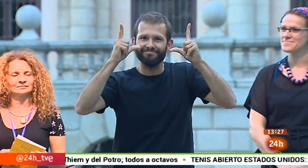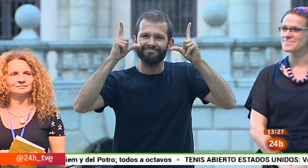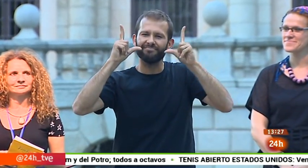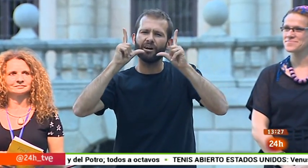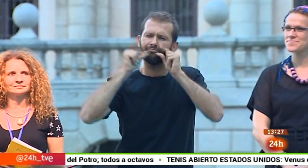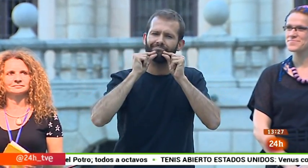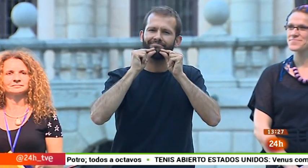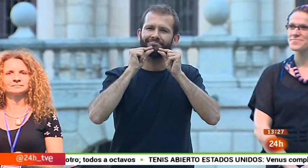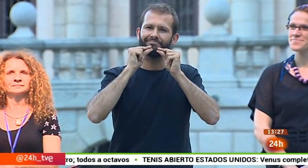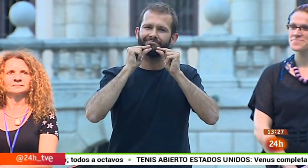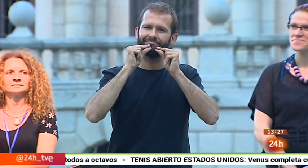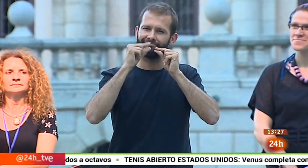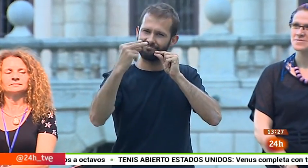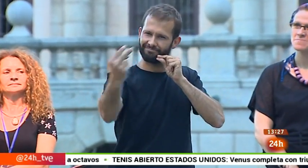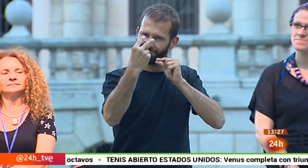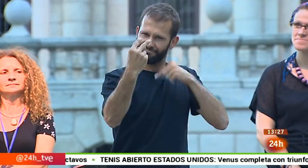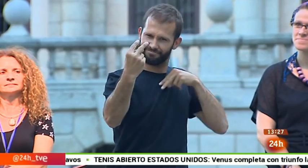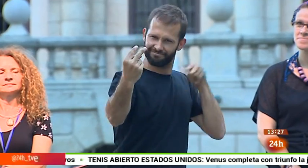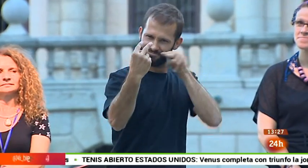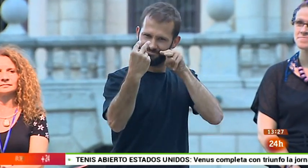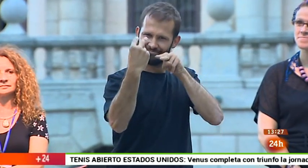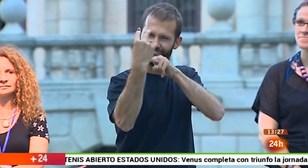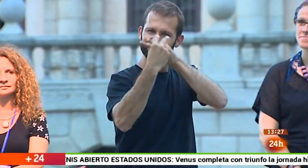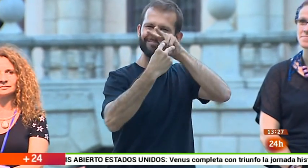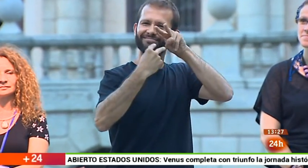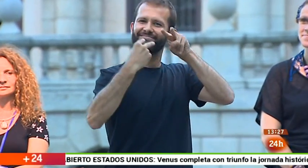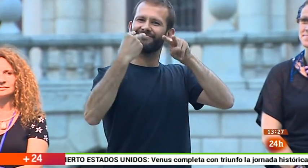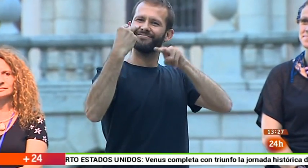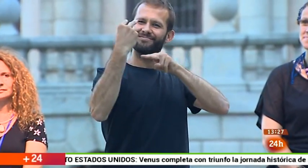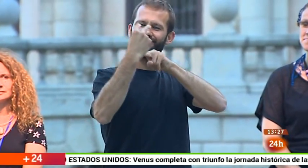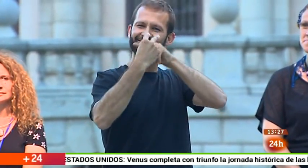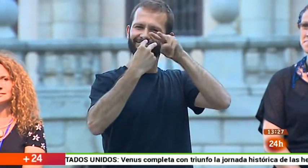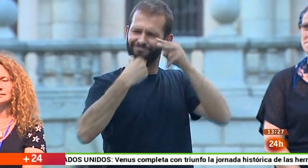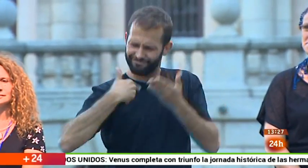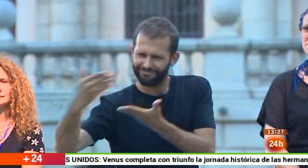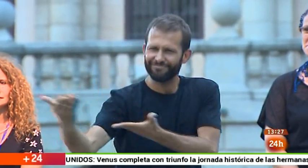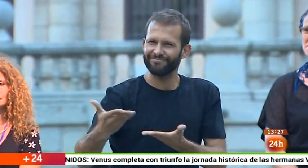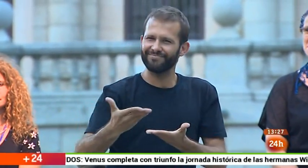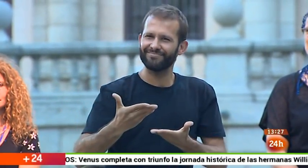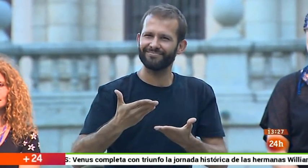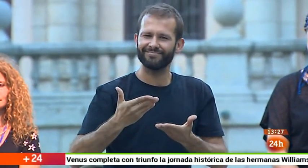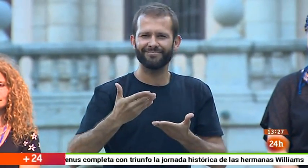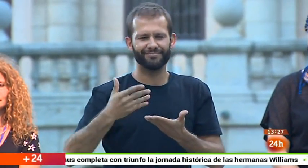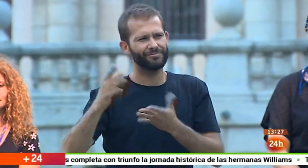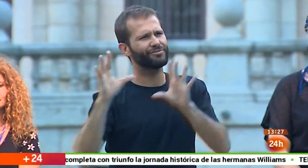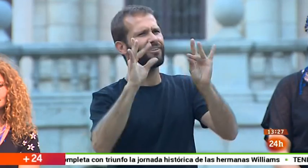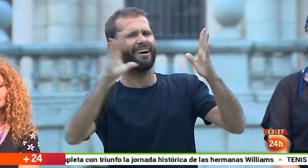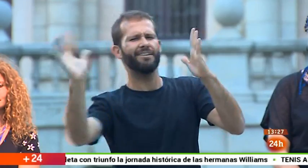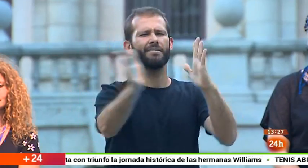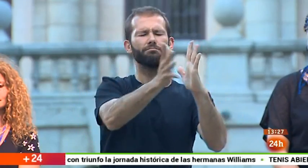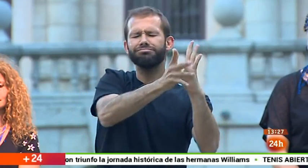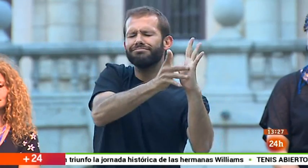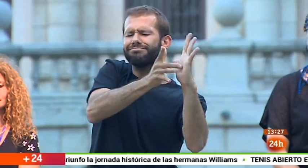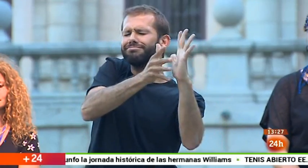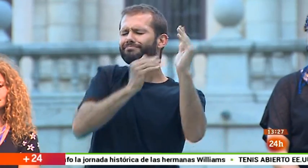Abre tus ojos, sella tus labios, deja que tu mirada se cruce con la mía, deja que te invite a tocarla,